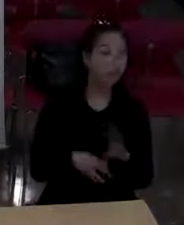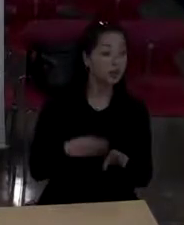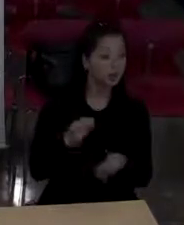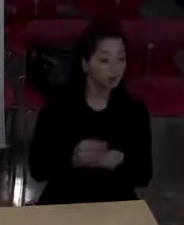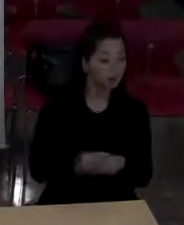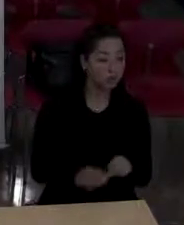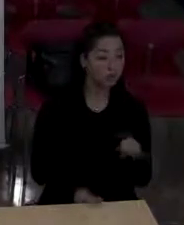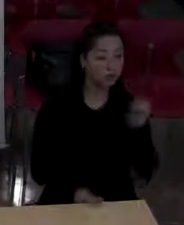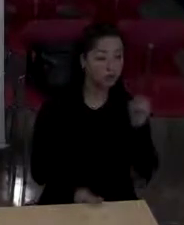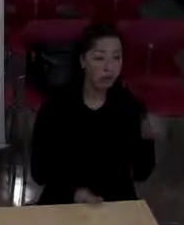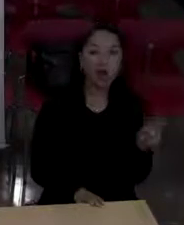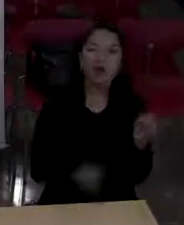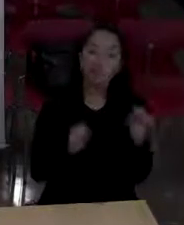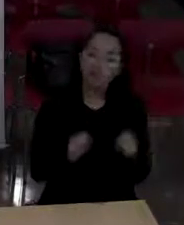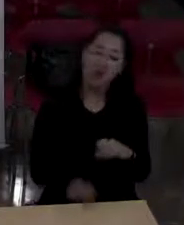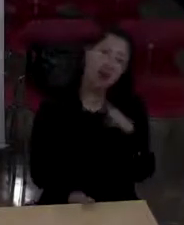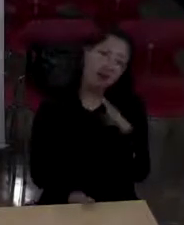para narrar.